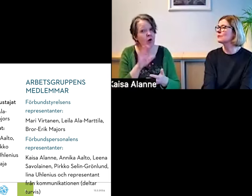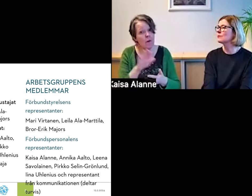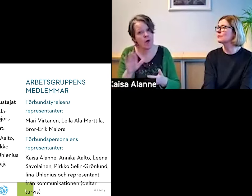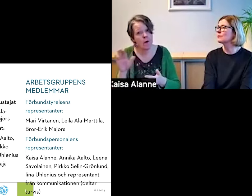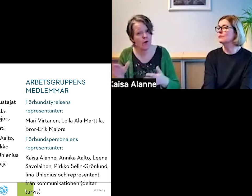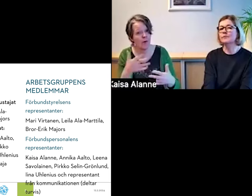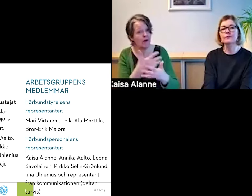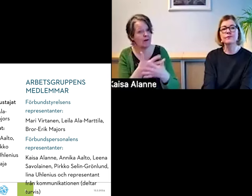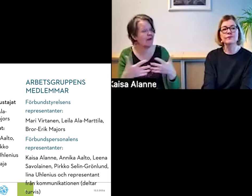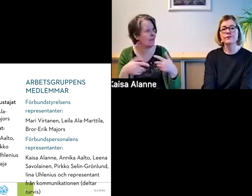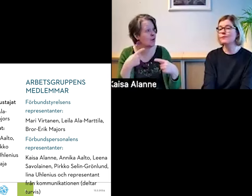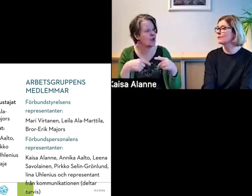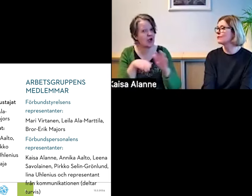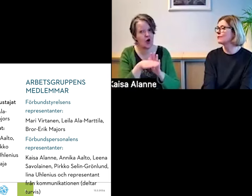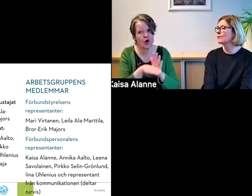omasta